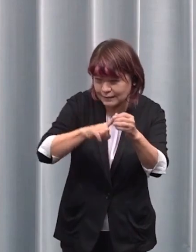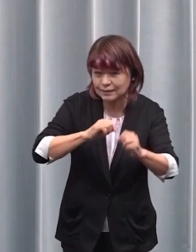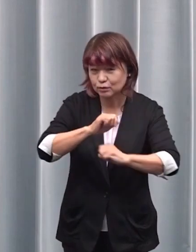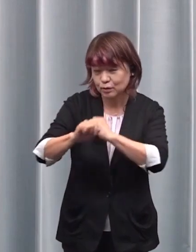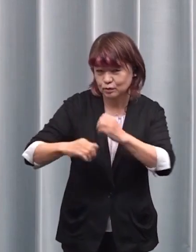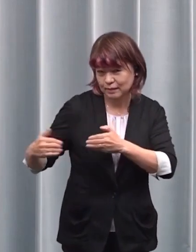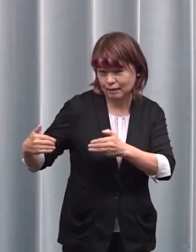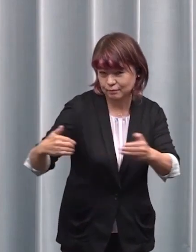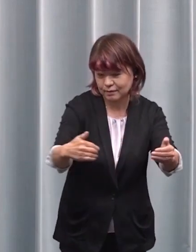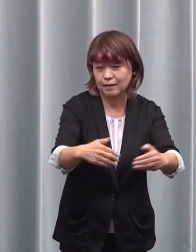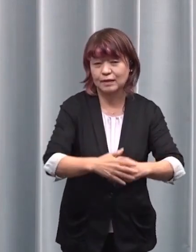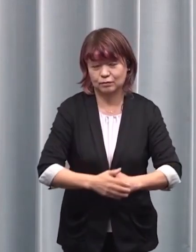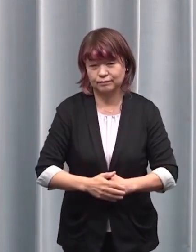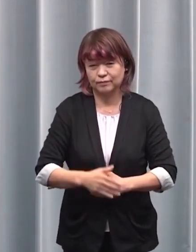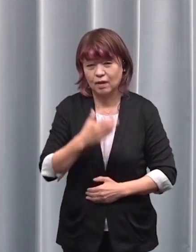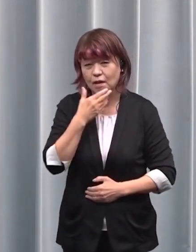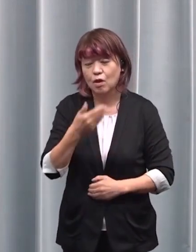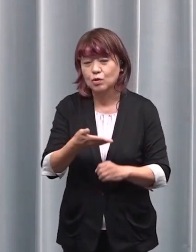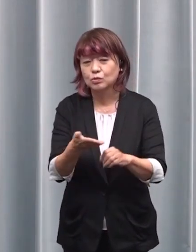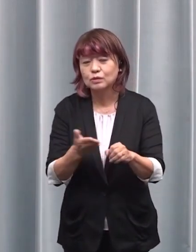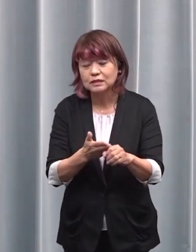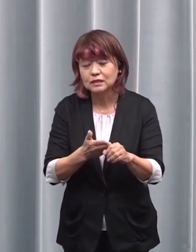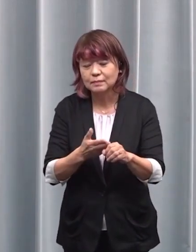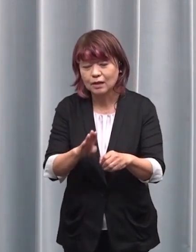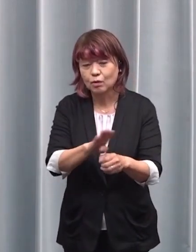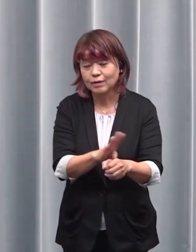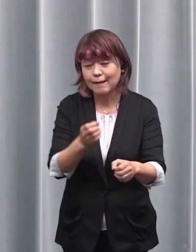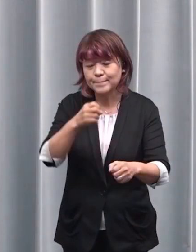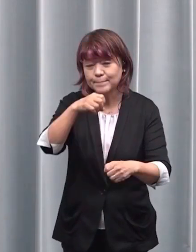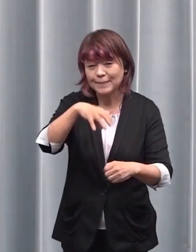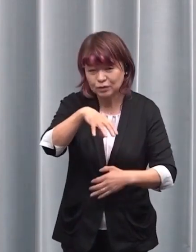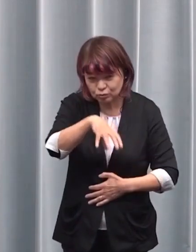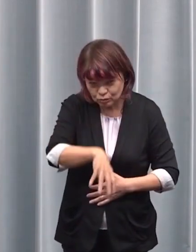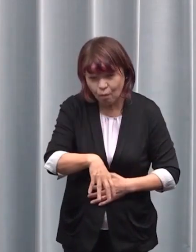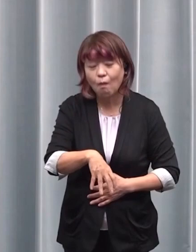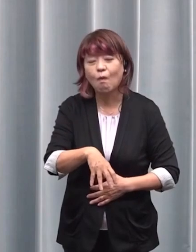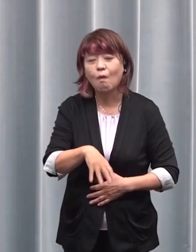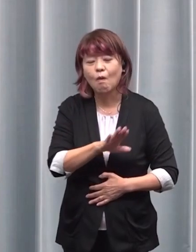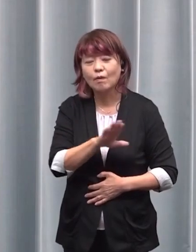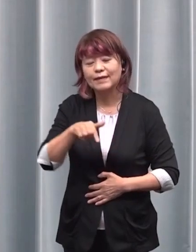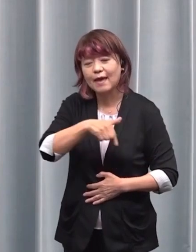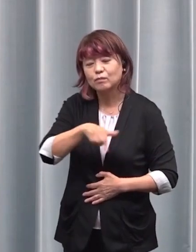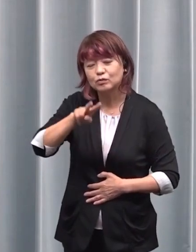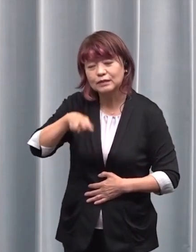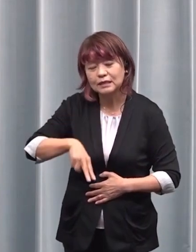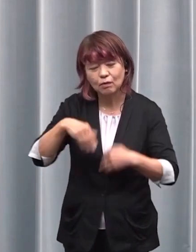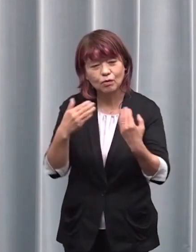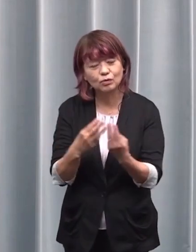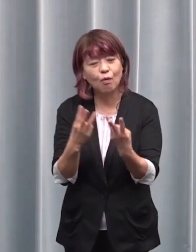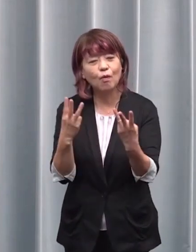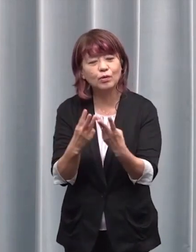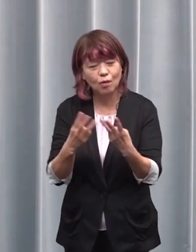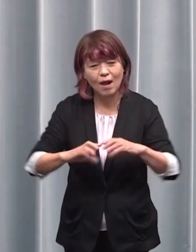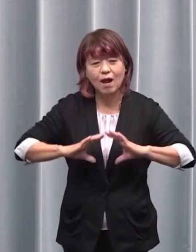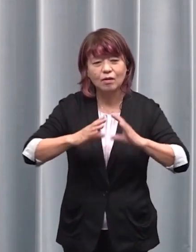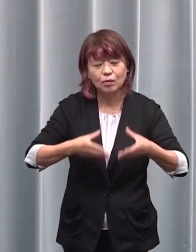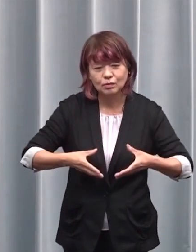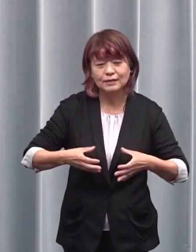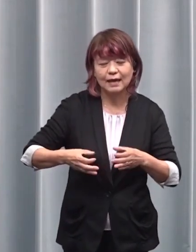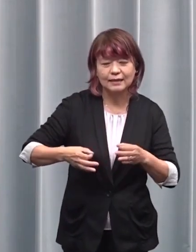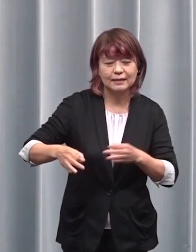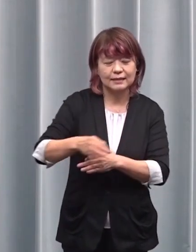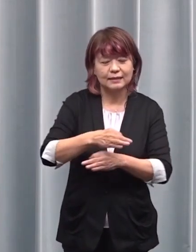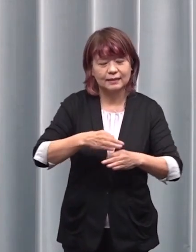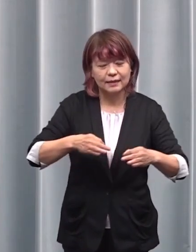。福島第一原発における燃料デブリの総量は国際廃炉研究開発機構の試算によ